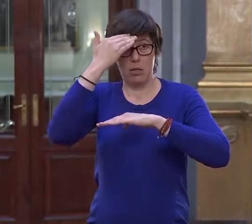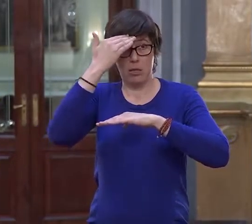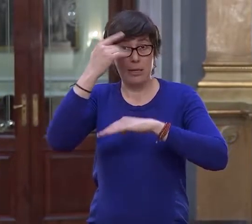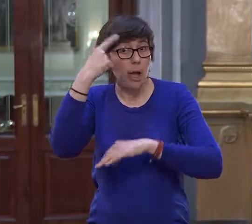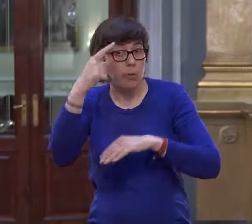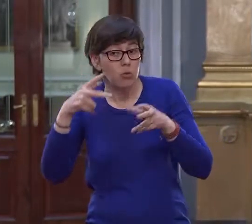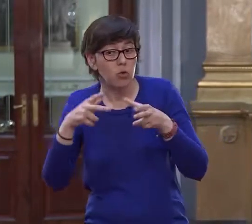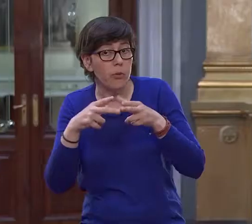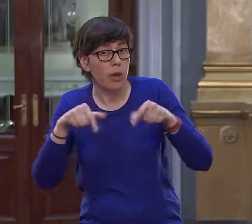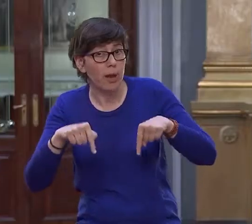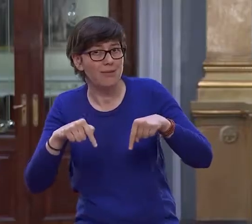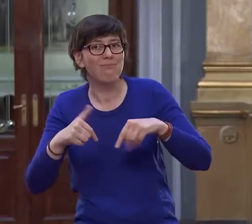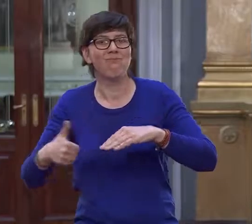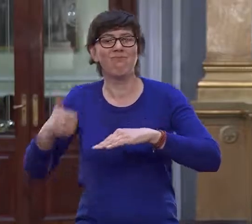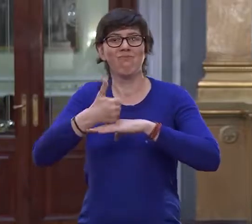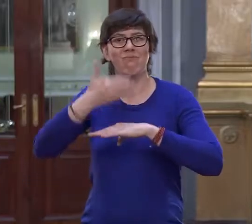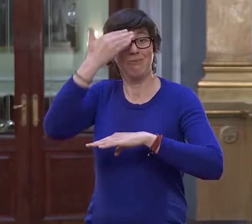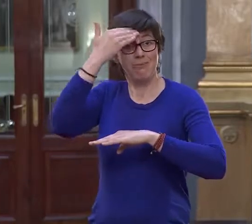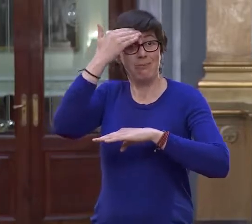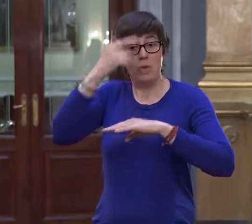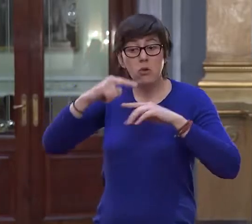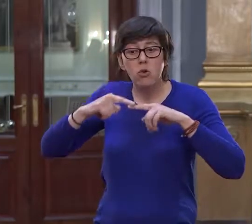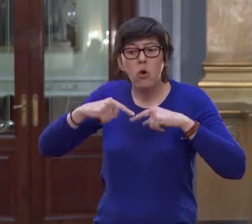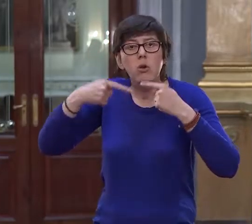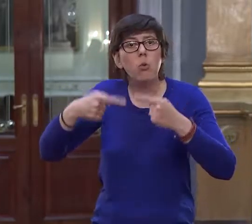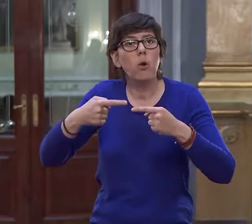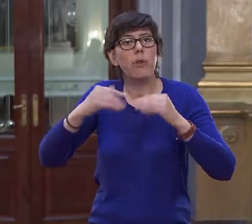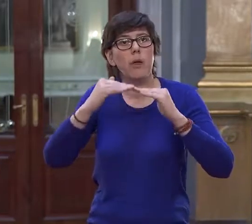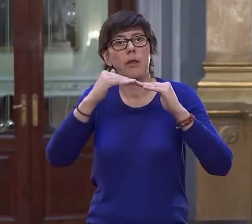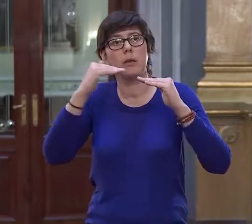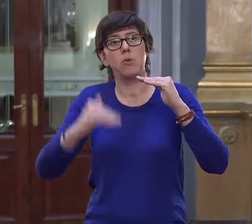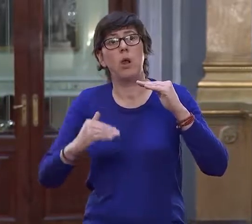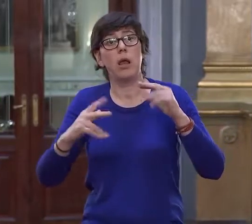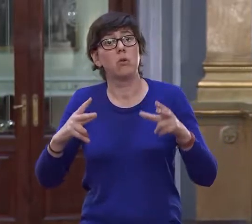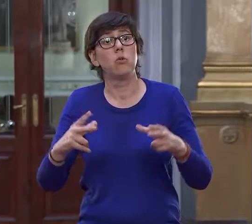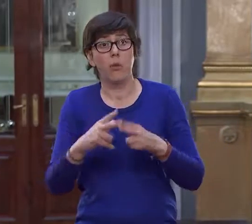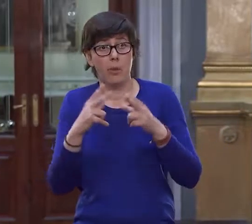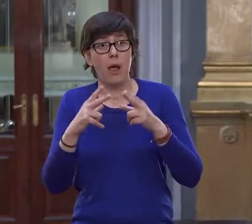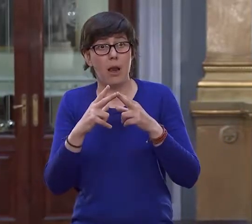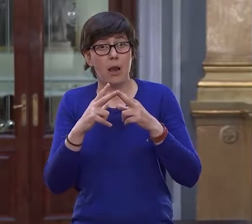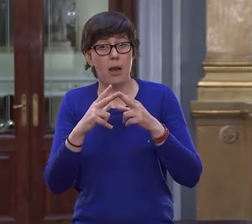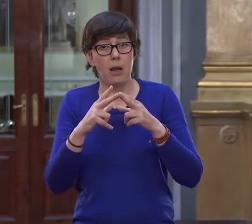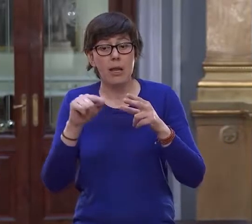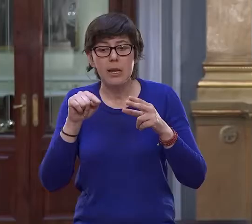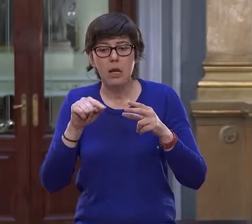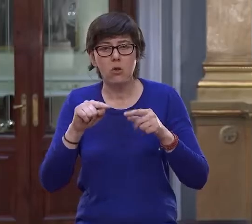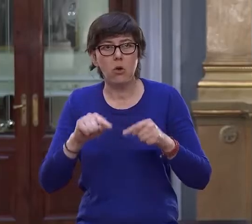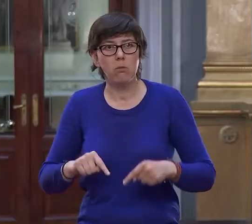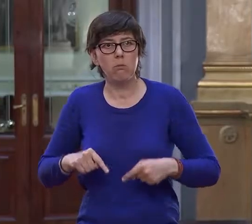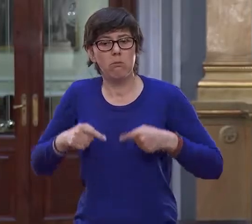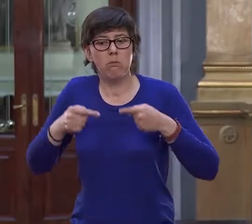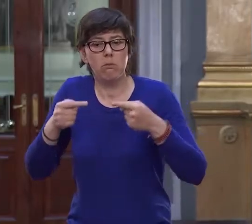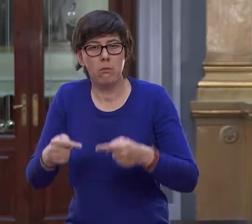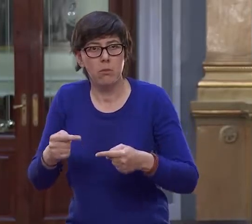Porque solo la educación podrá acabar con el sistema patriarcal cuya expresión más violenta es